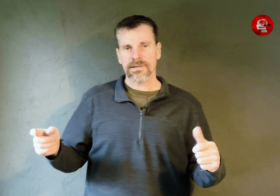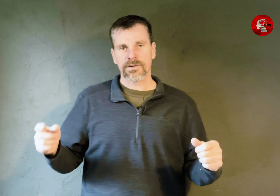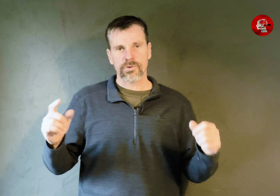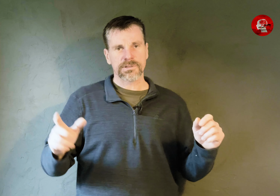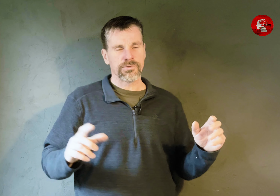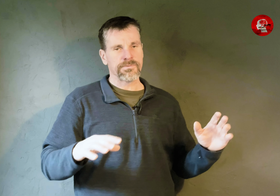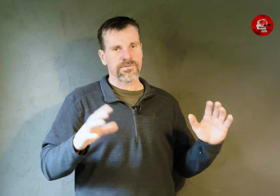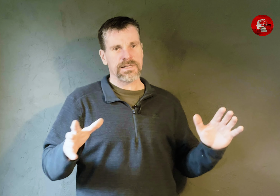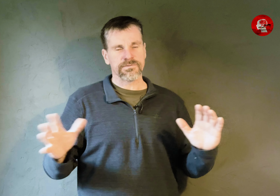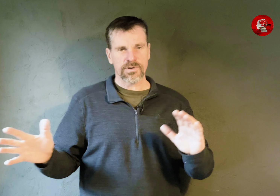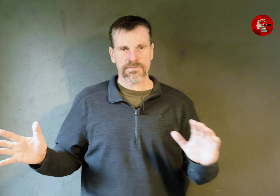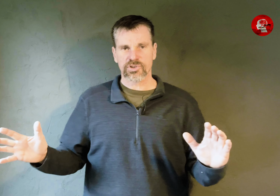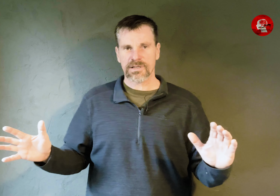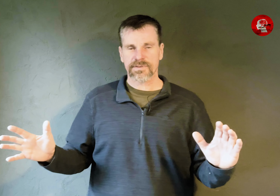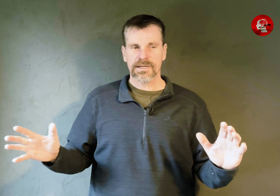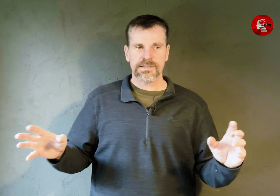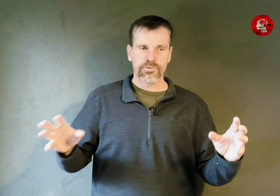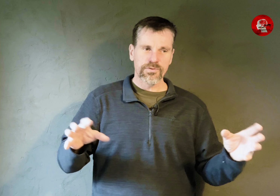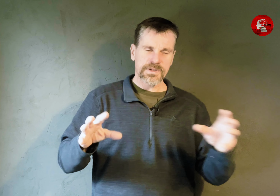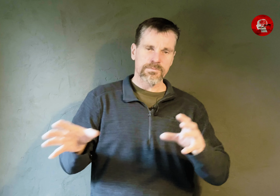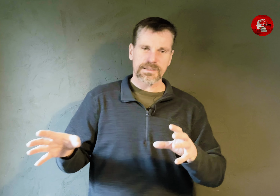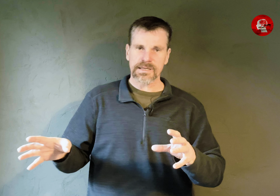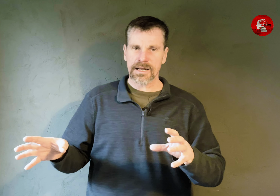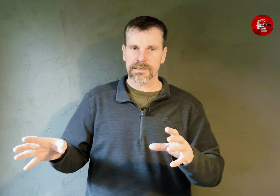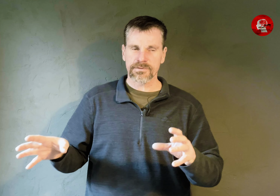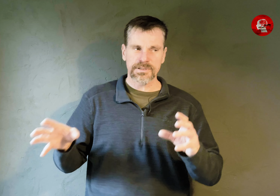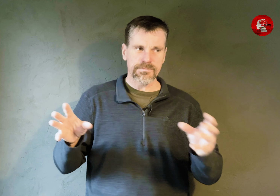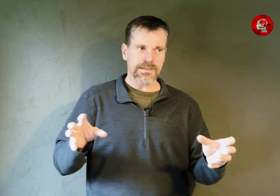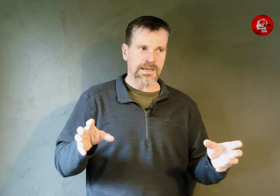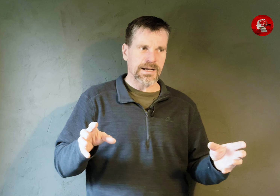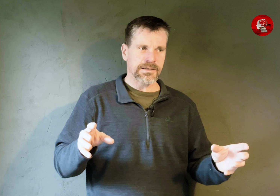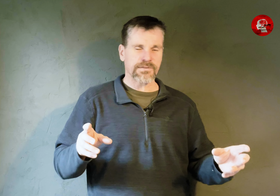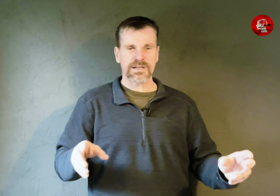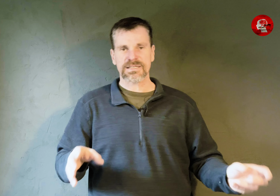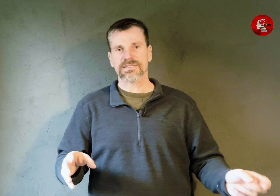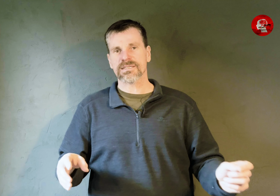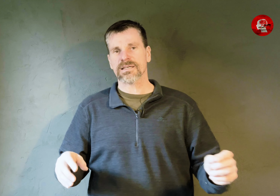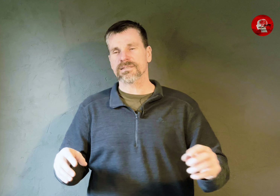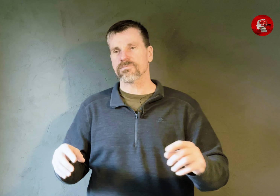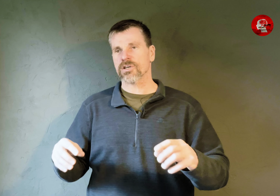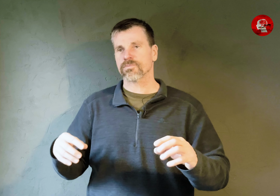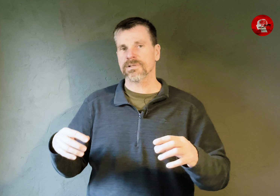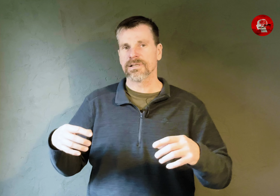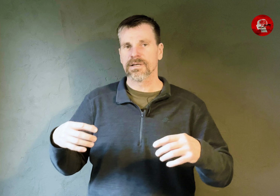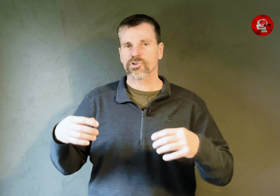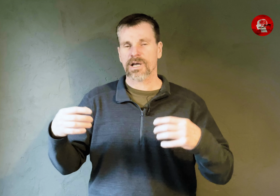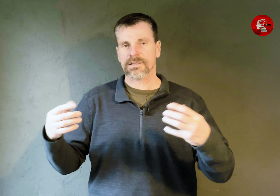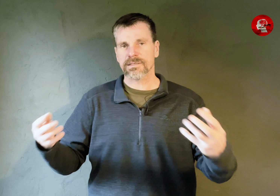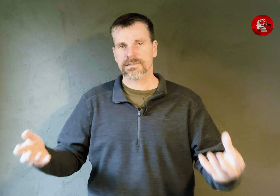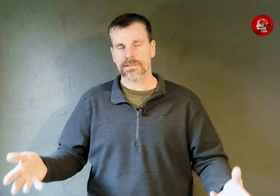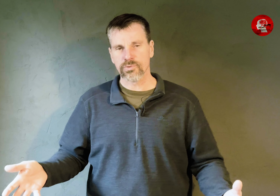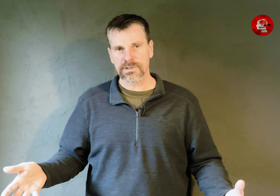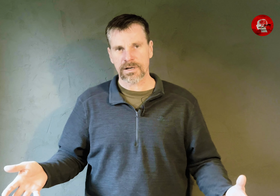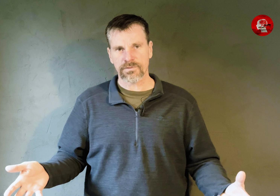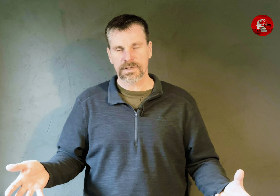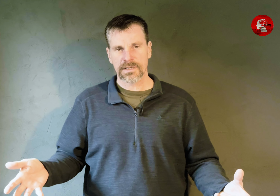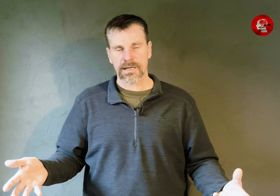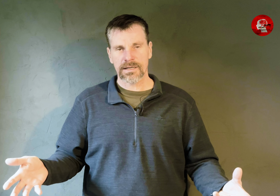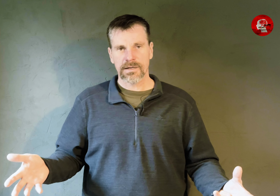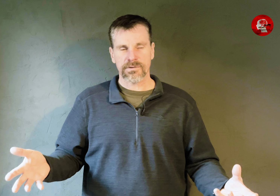kuratorium für wald und forstwirtschaft die prüfen ja so materialien und diese materialien da verlassen sich dann zum beispiel staatliche institute drauf ja und